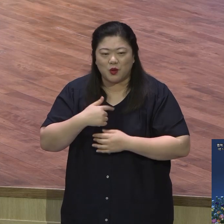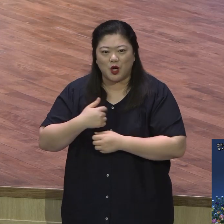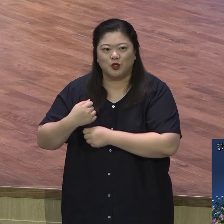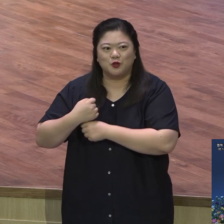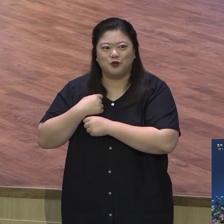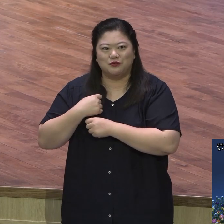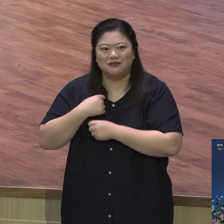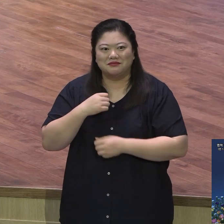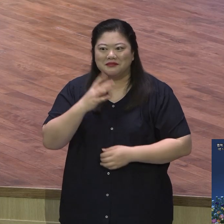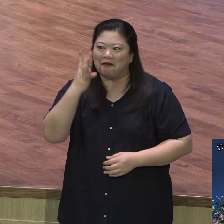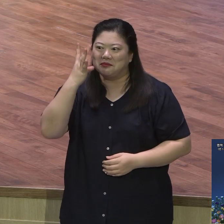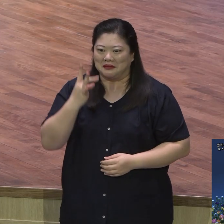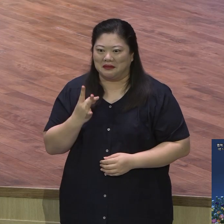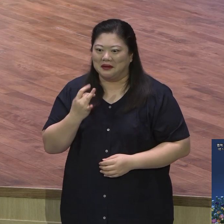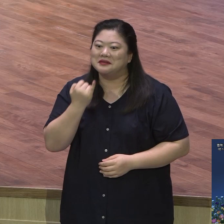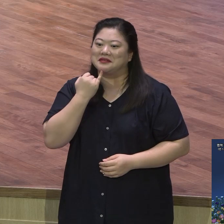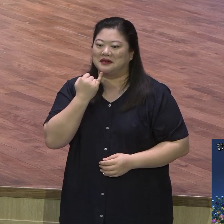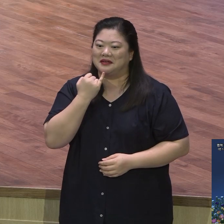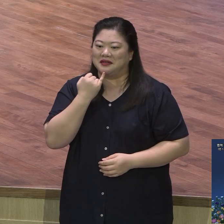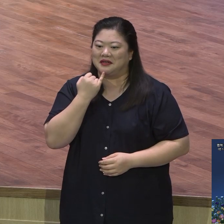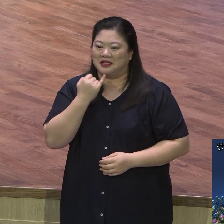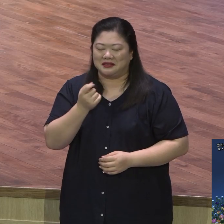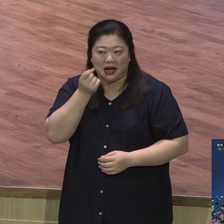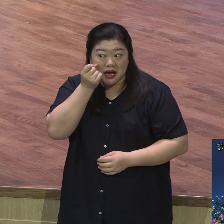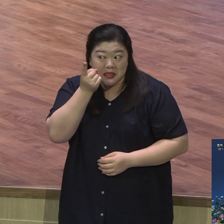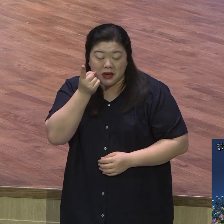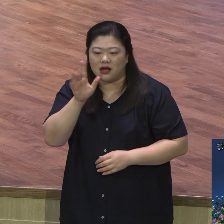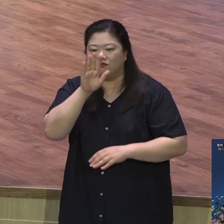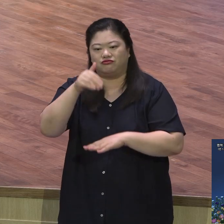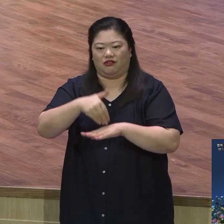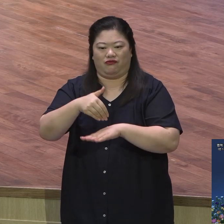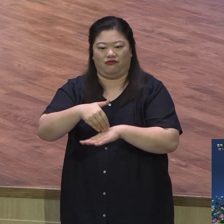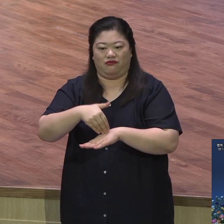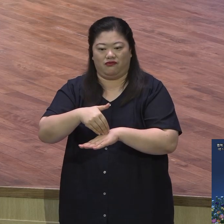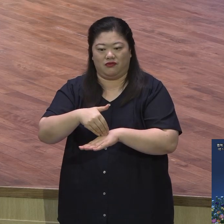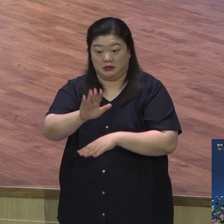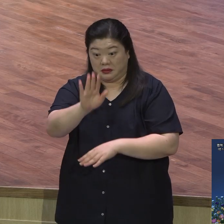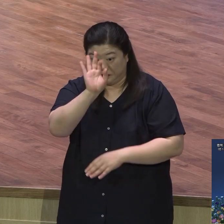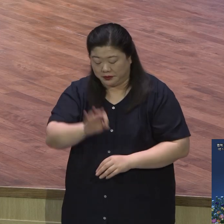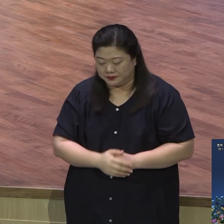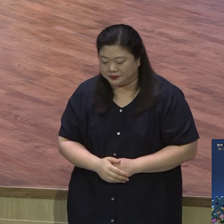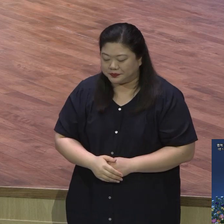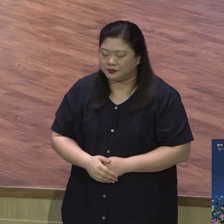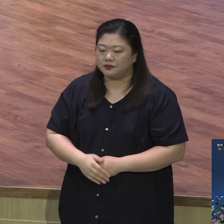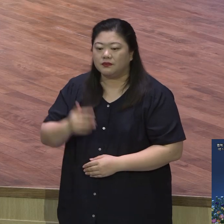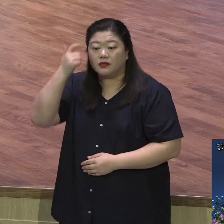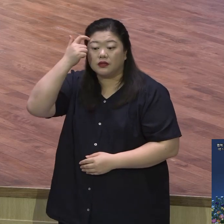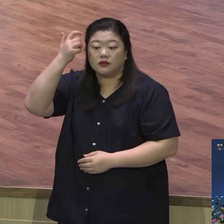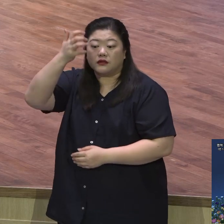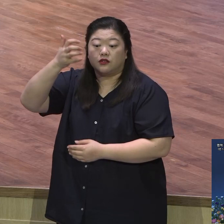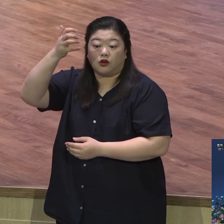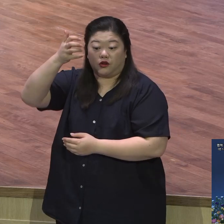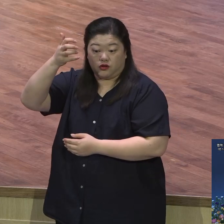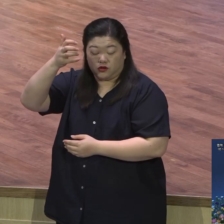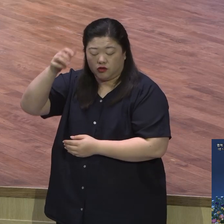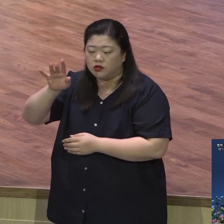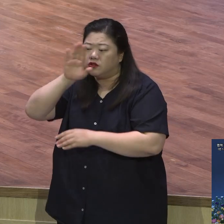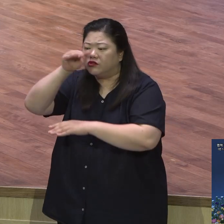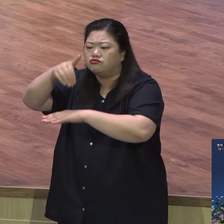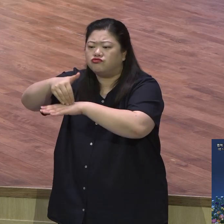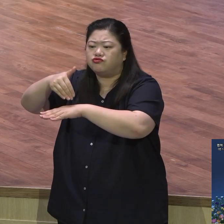병으로 그렇게 변화되는 모습입니다. 영적으로 민숙에서의 말씀은 우리를